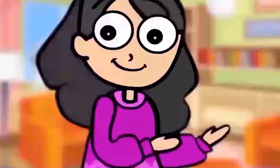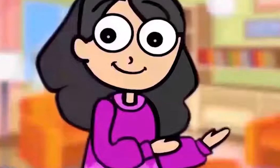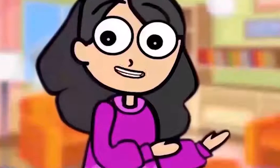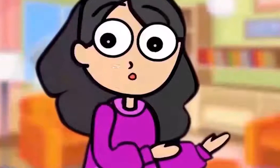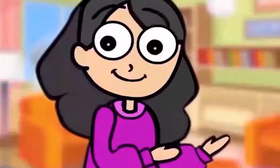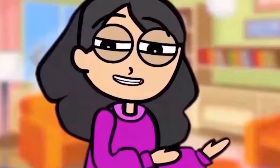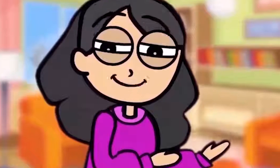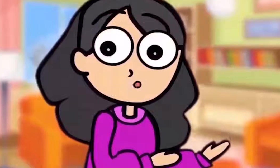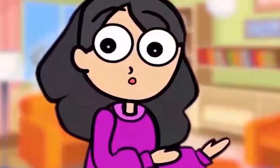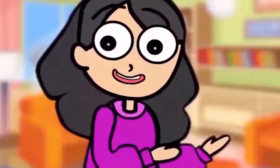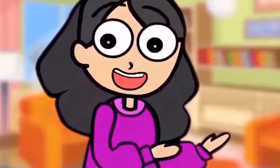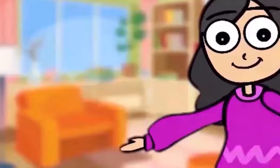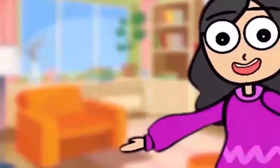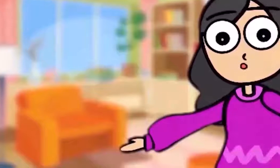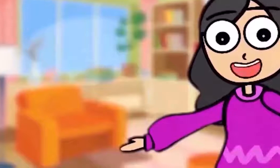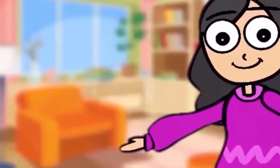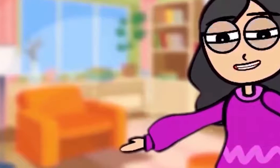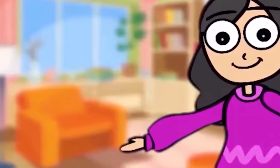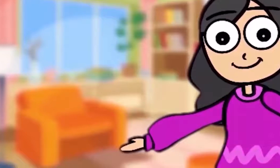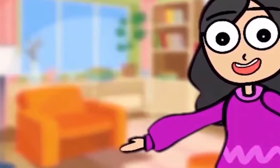চলো আমরা দাঁড়িয়ে পড়ি আর সবাই মিলে নাচতে থাকি।